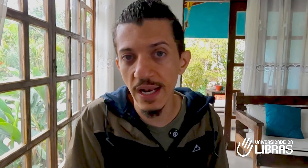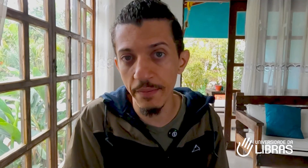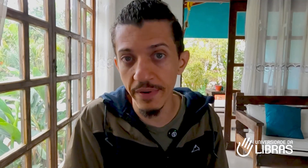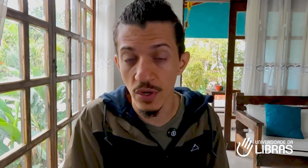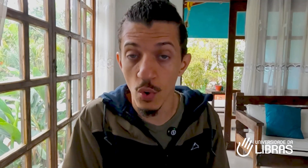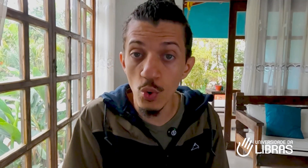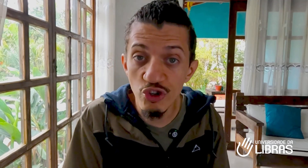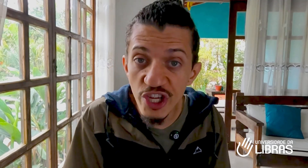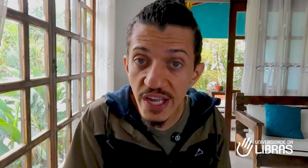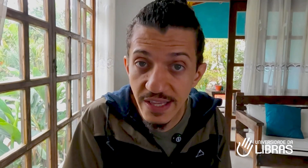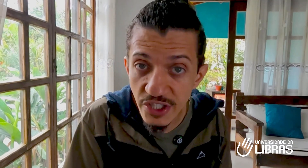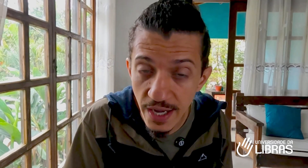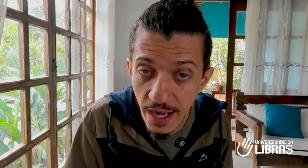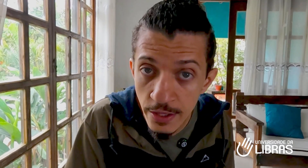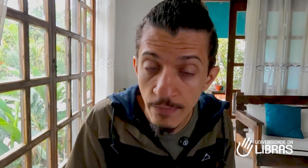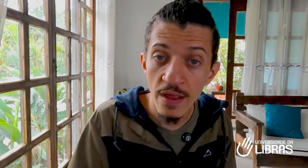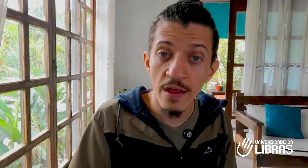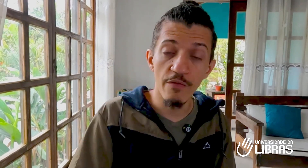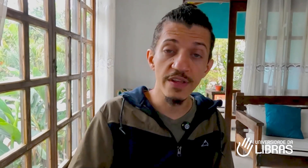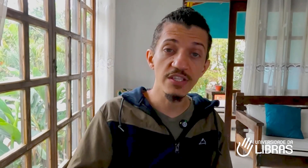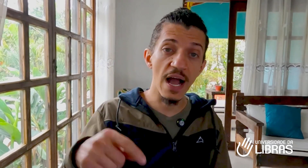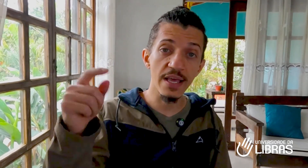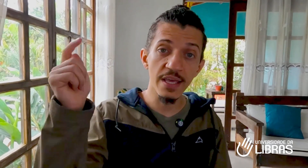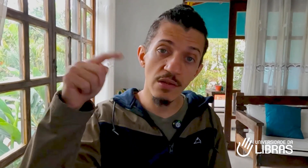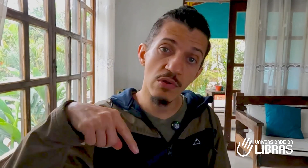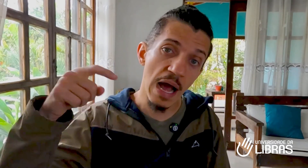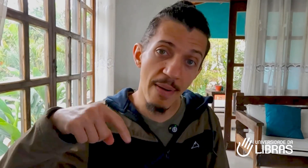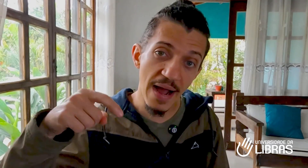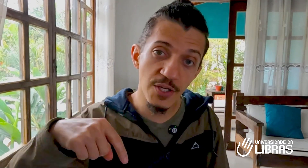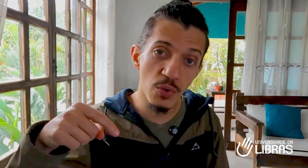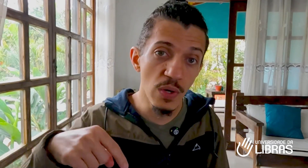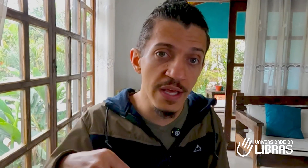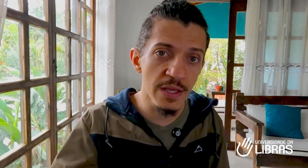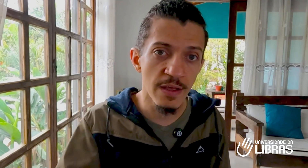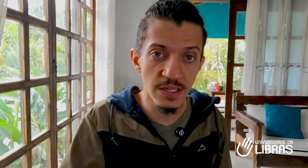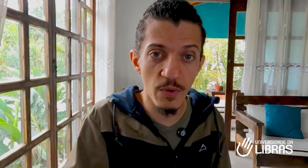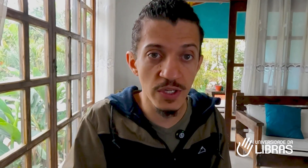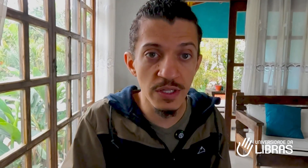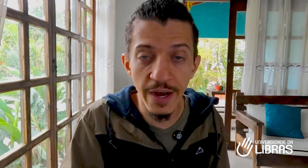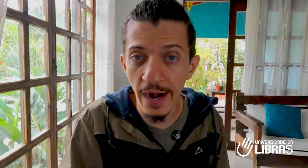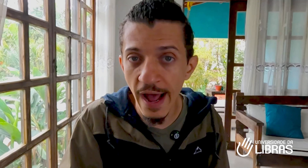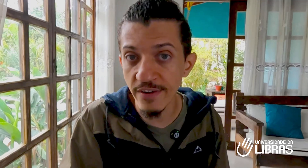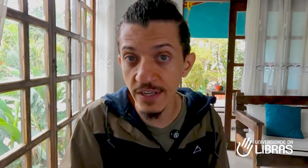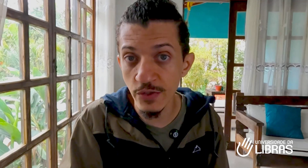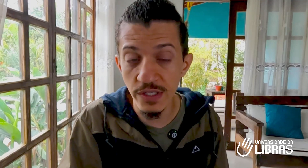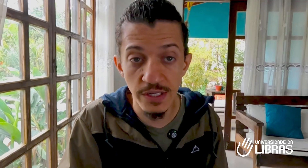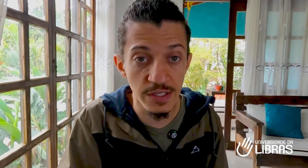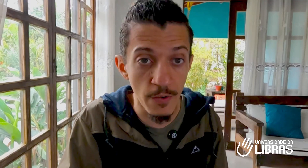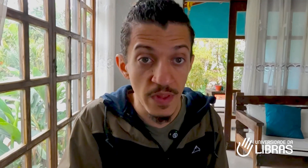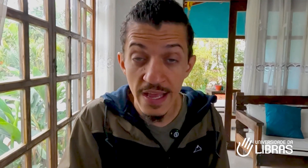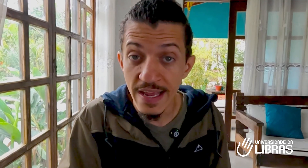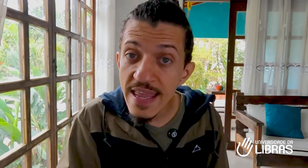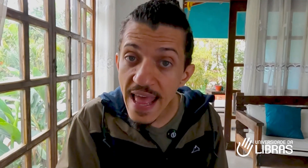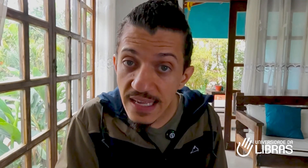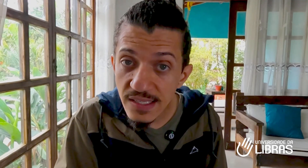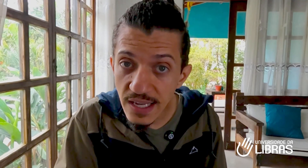Libras. O dia está chegando, vou deixar aqui abaixo o link, você pode entrar lá, fazer sua inscrição. Nesse